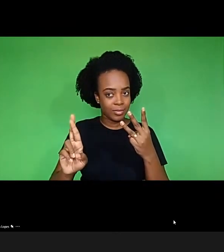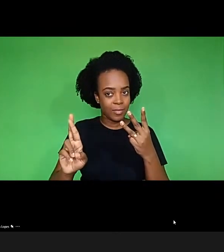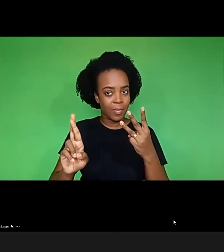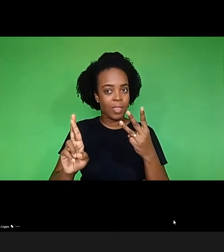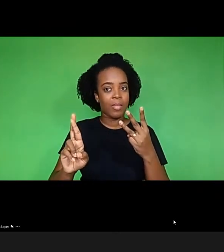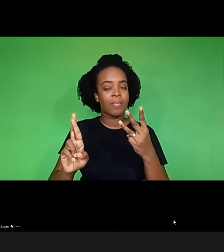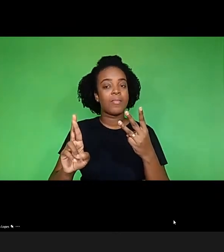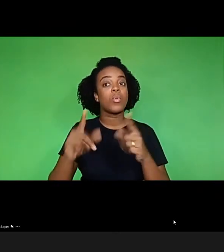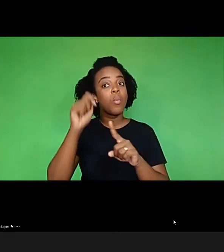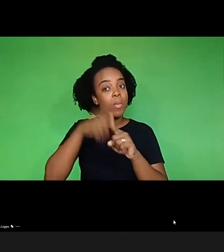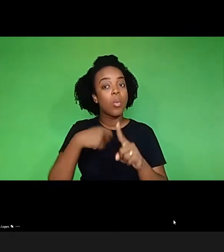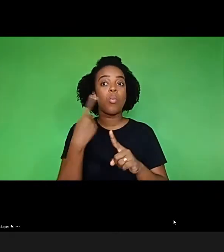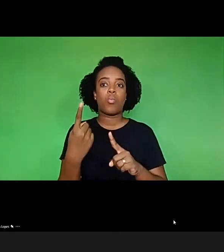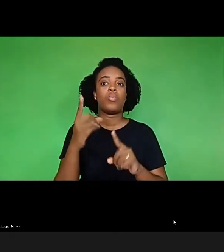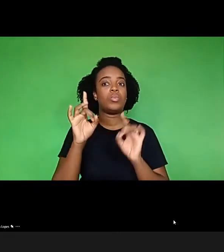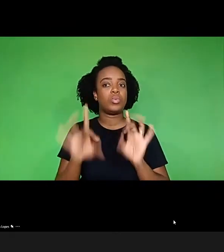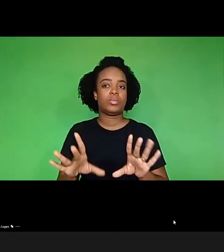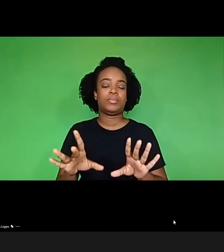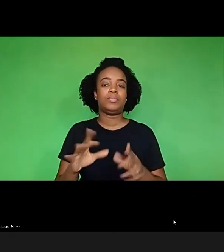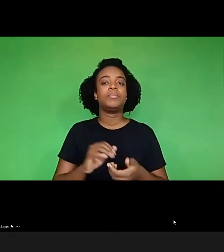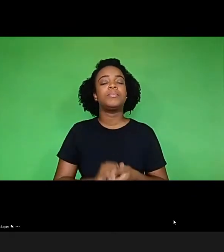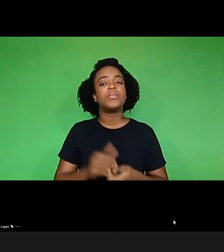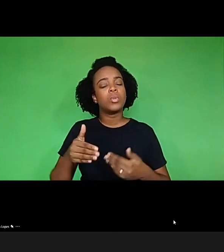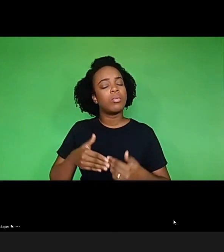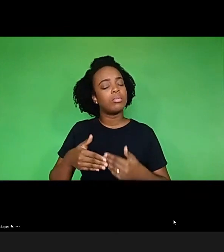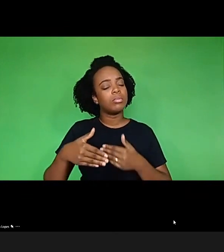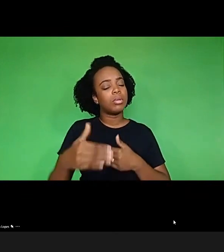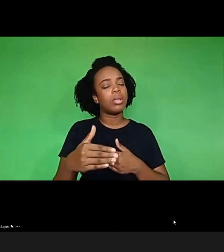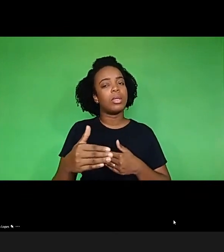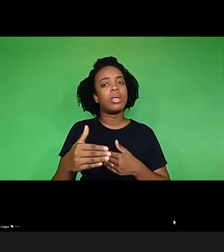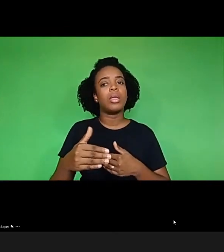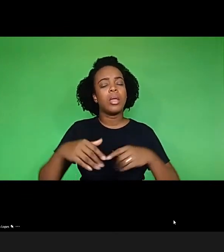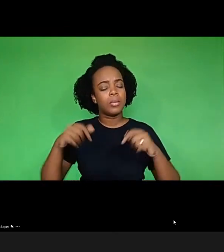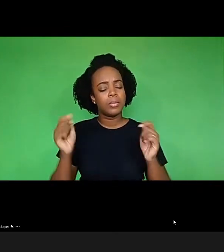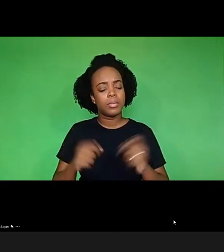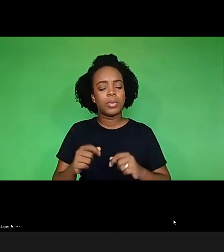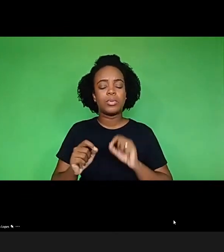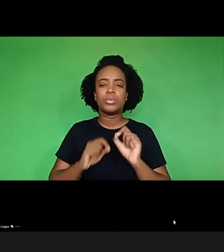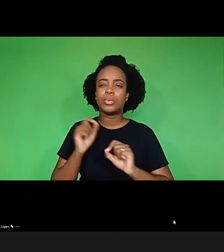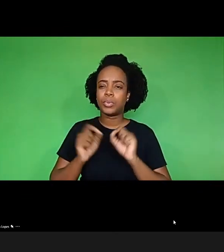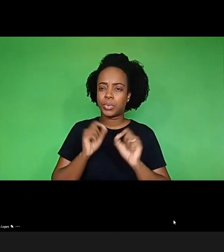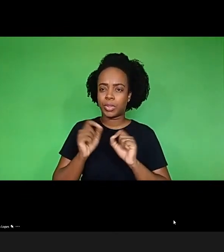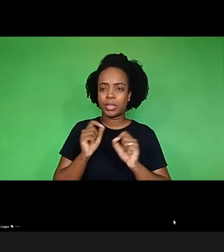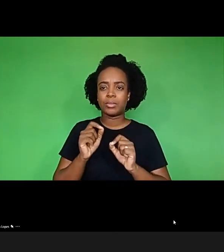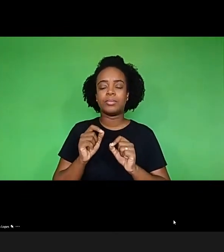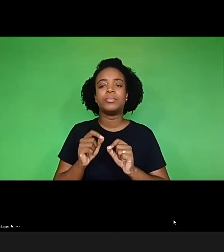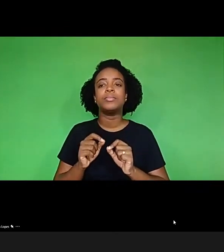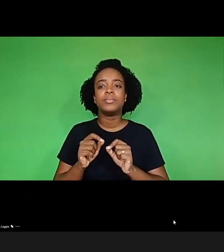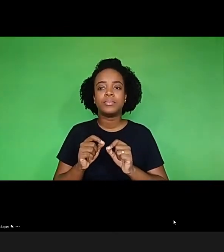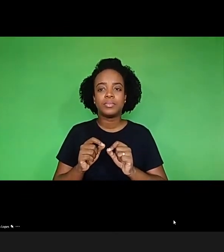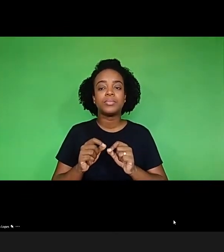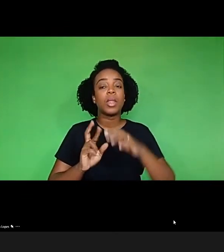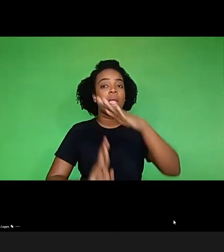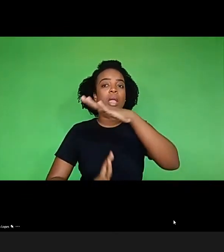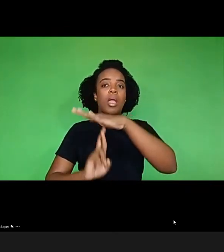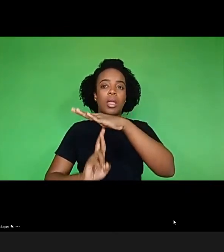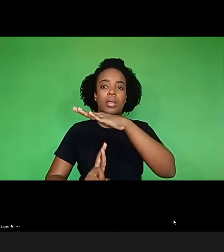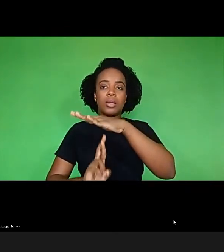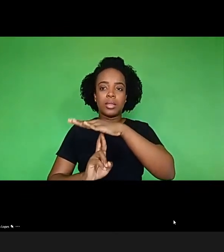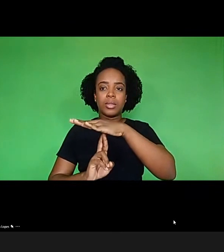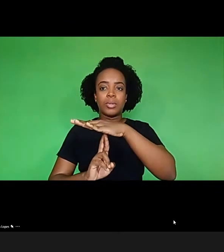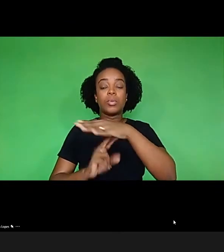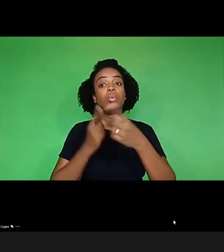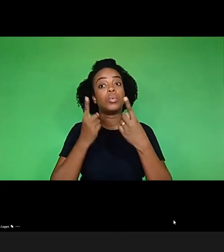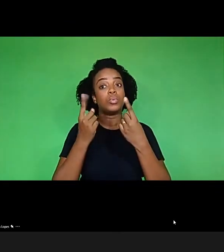E, a partir daí, também, a gente vai possivelmente contar com a colaboração da reitoria para o aporte